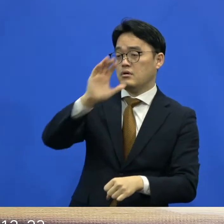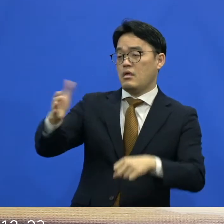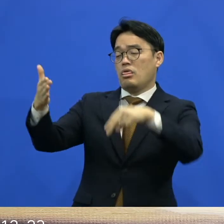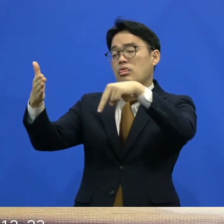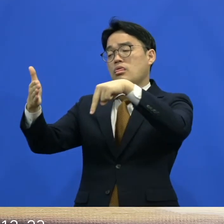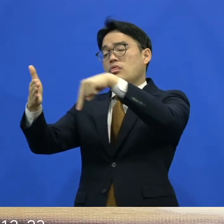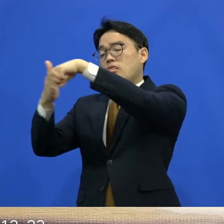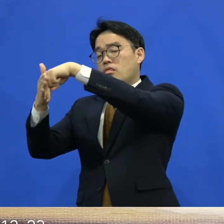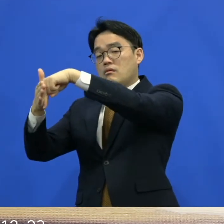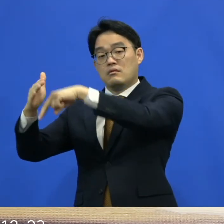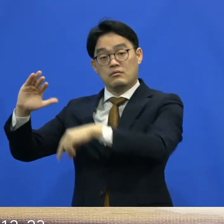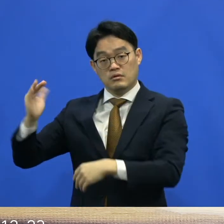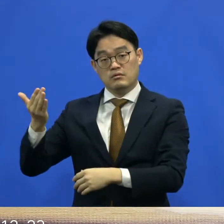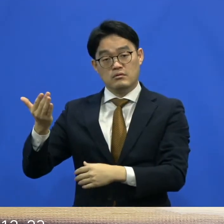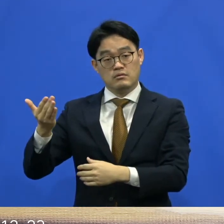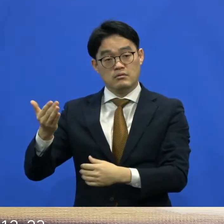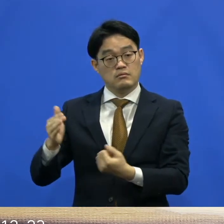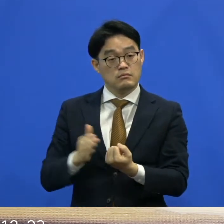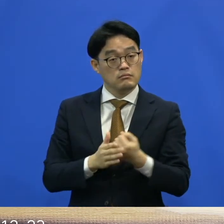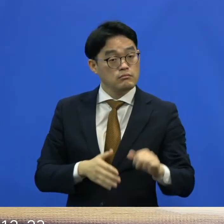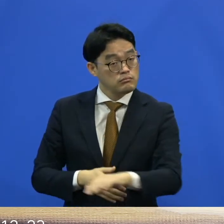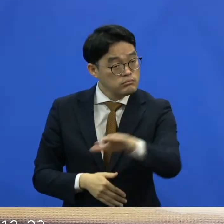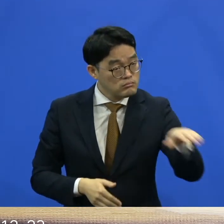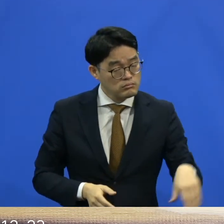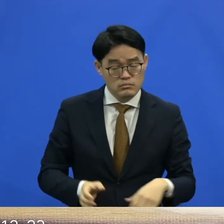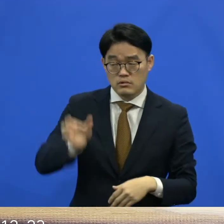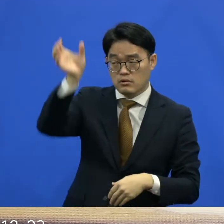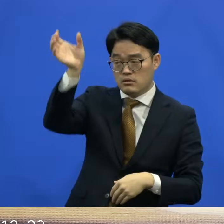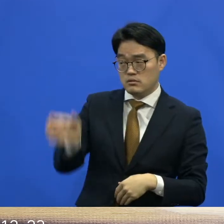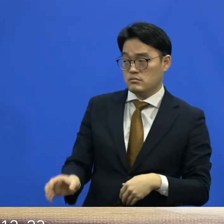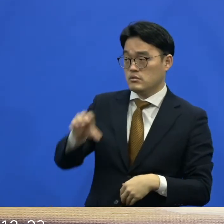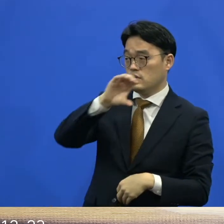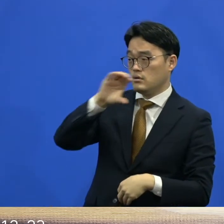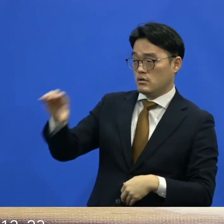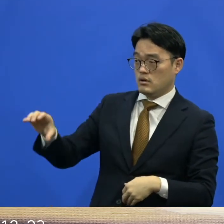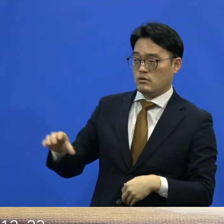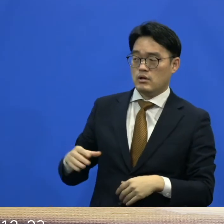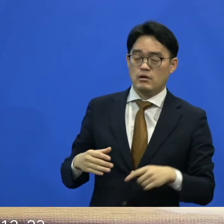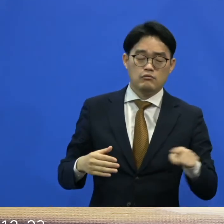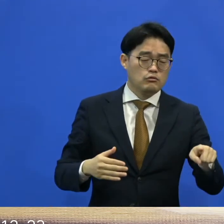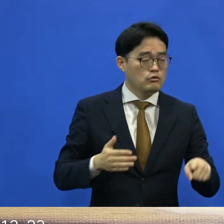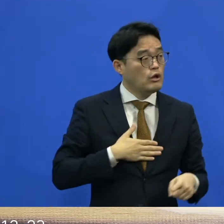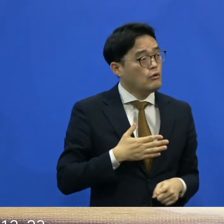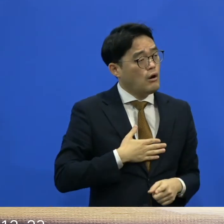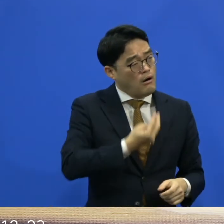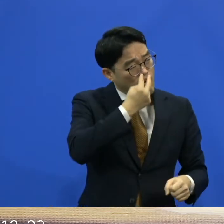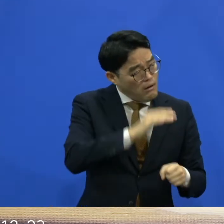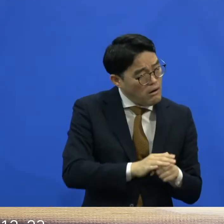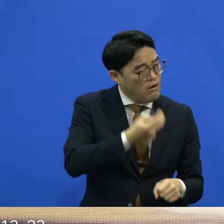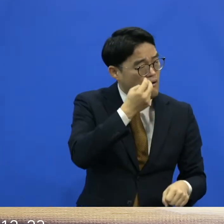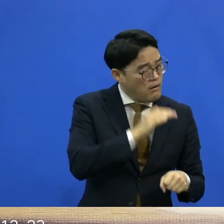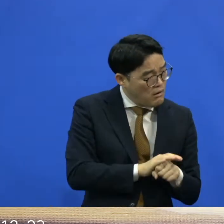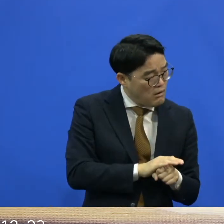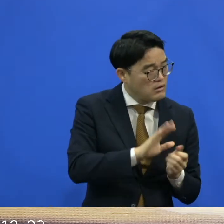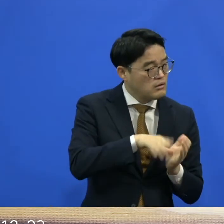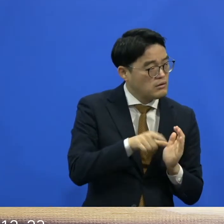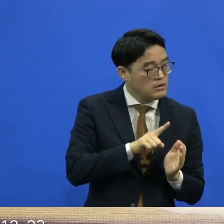그러니까 우리가 십자가를 바라보면 억울한 감정이 있을 때 십자가를 잠잠히